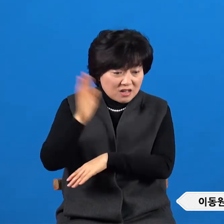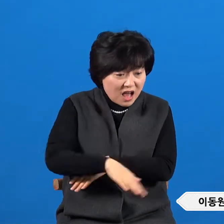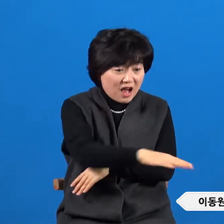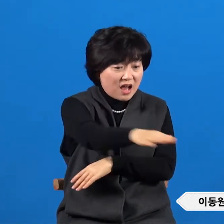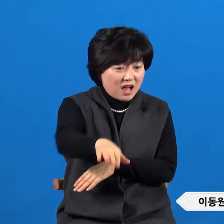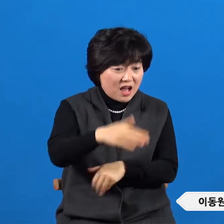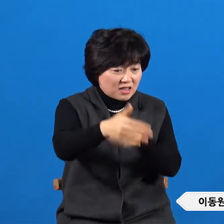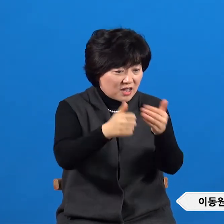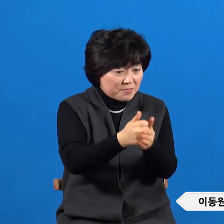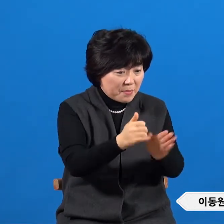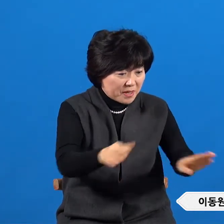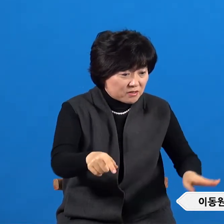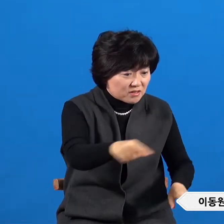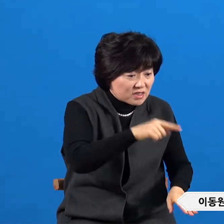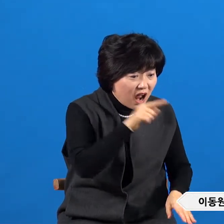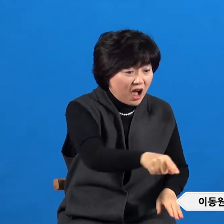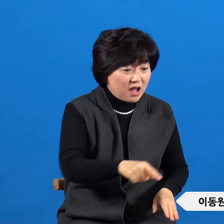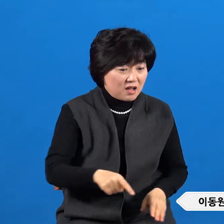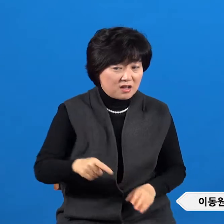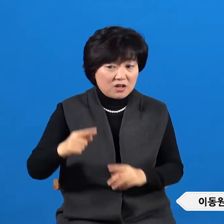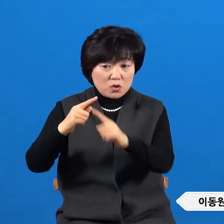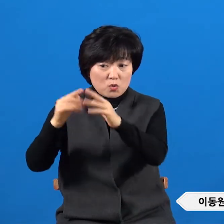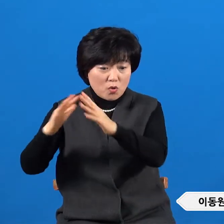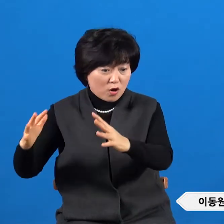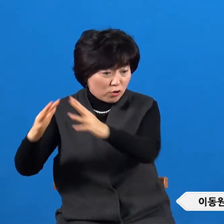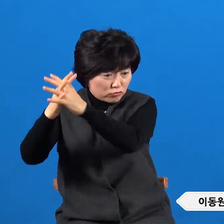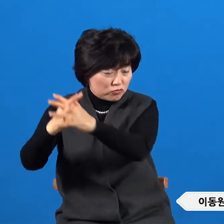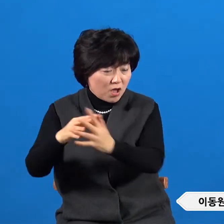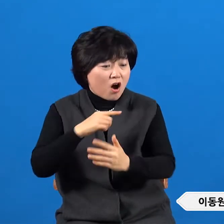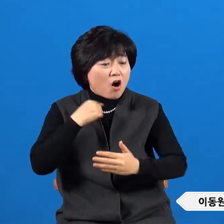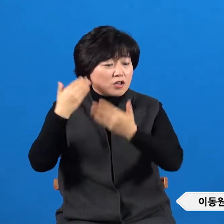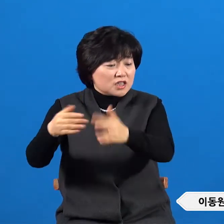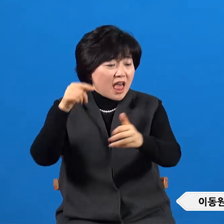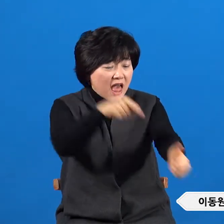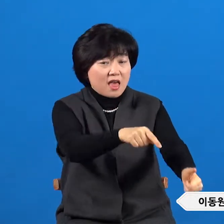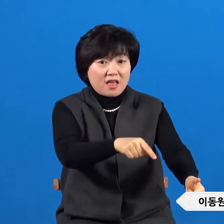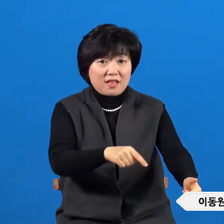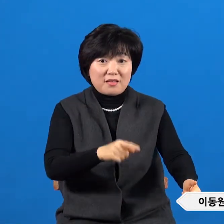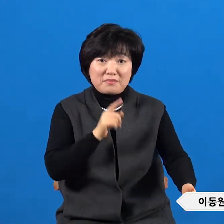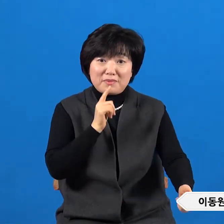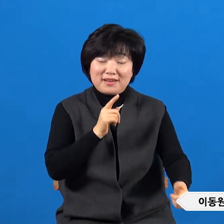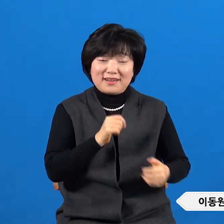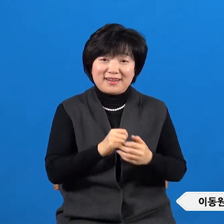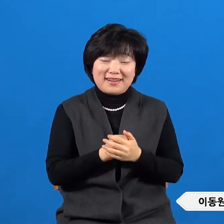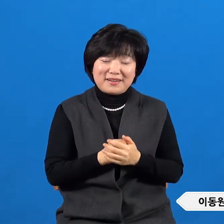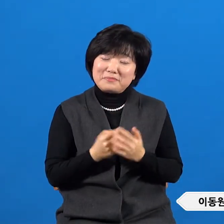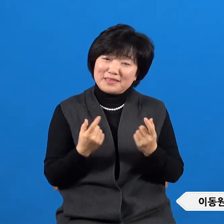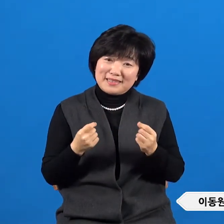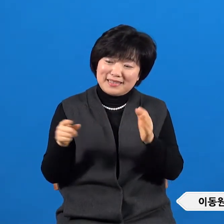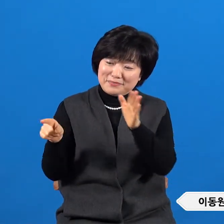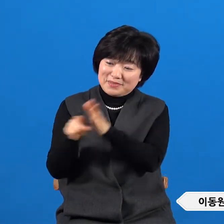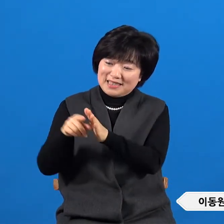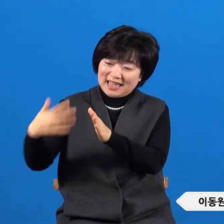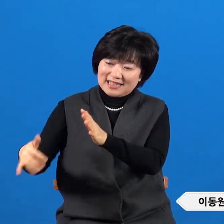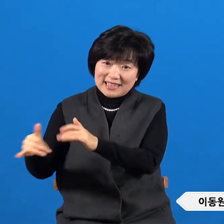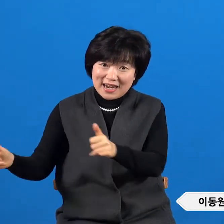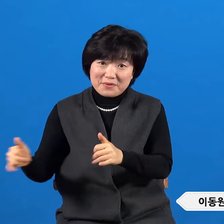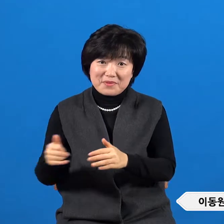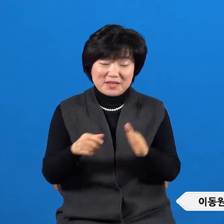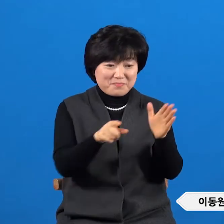헌신을 요구하고 있다는 아이러니한 사실을 한번 생각해 보십시오. 마치 이런 얘기입니다.